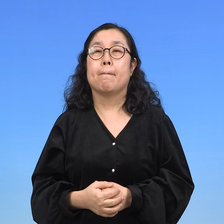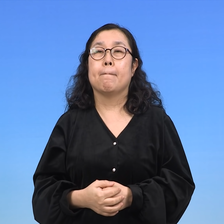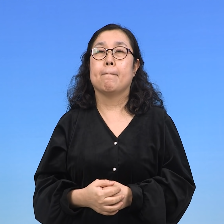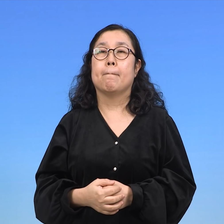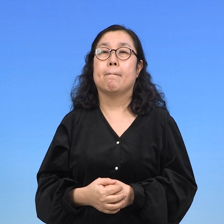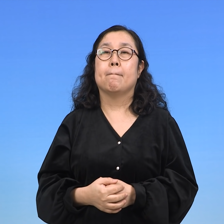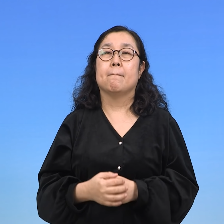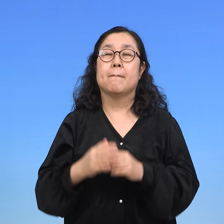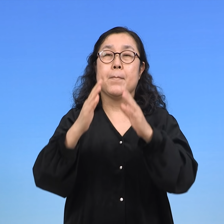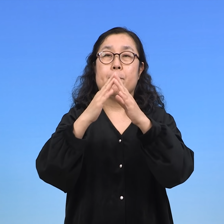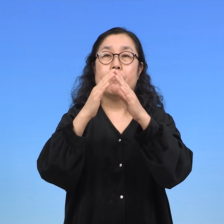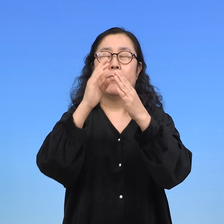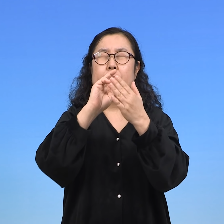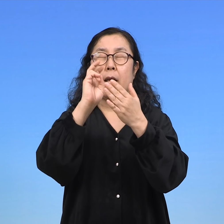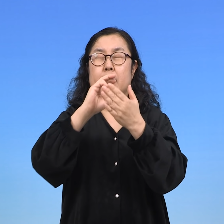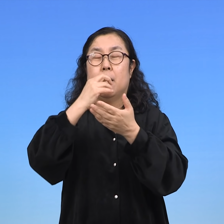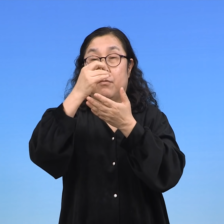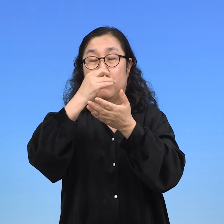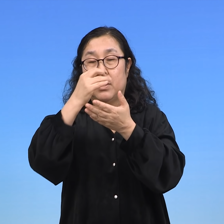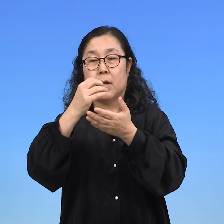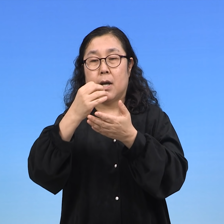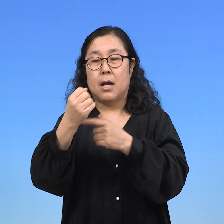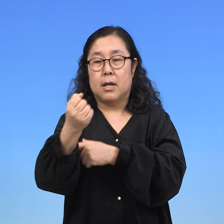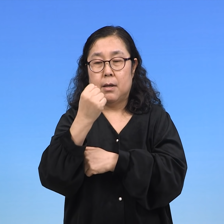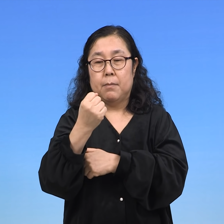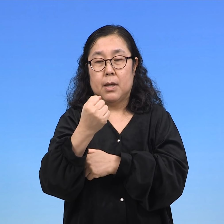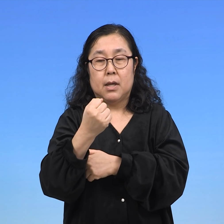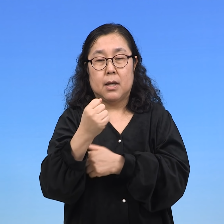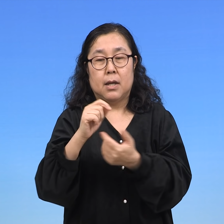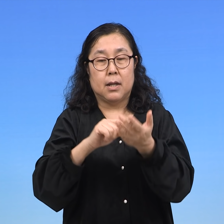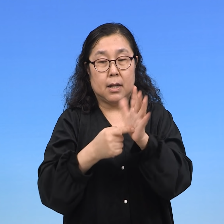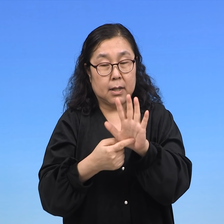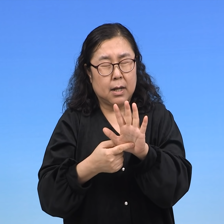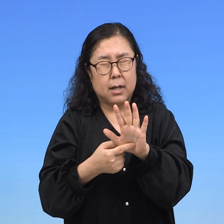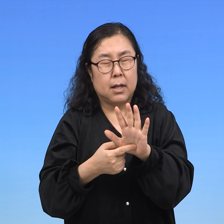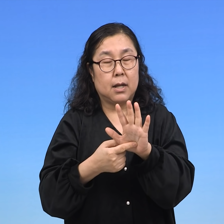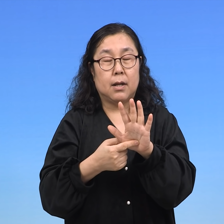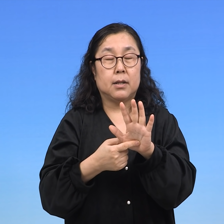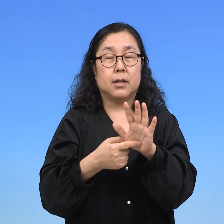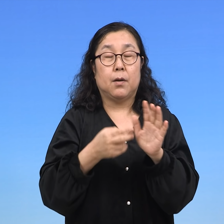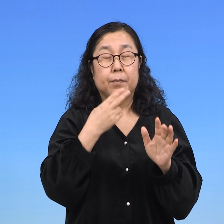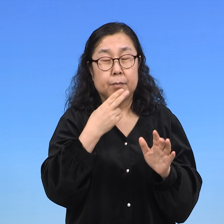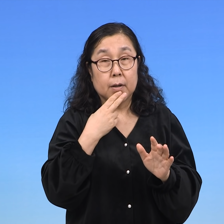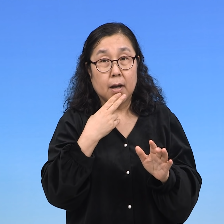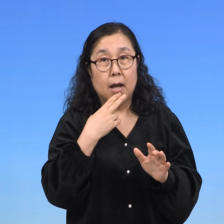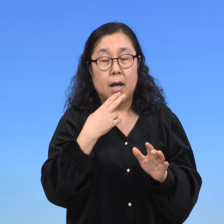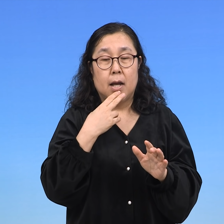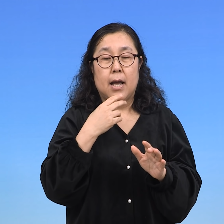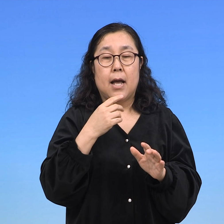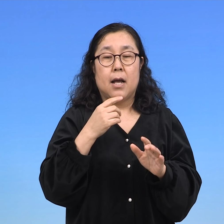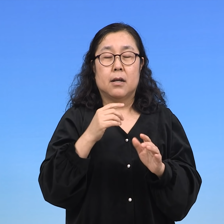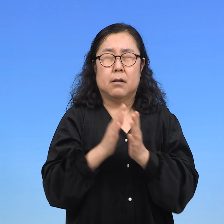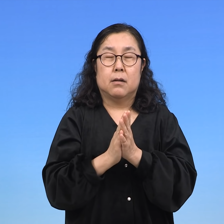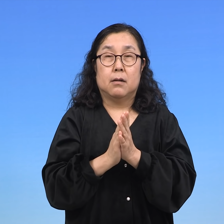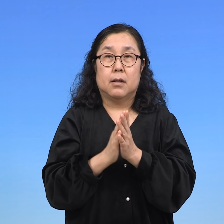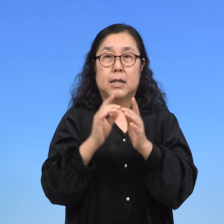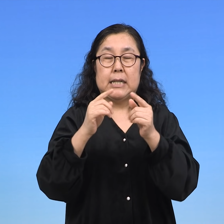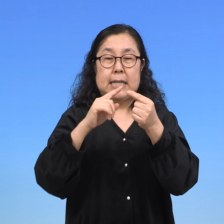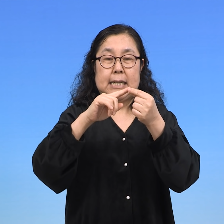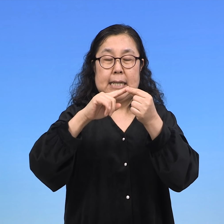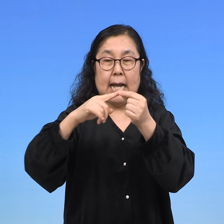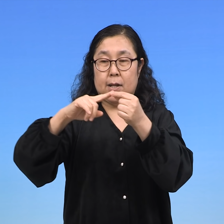집에서 찬양을 부르니까 힘이 안 난다고요? 크게 부르라는 거 아닙니다. 한마디 한마디에